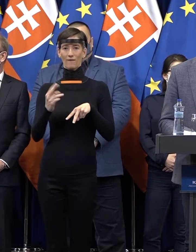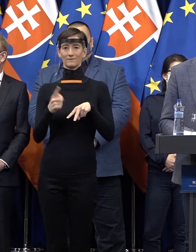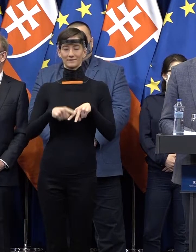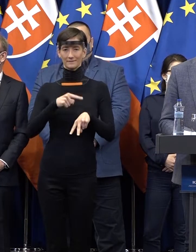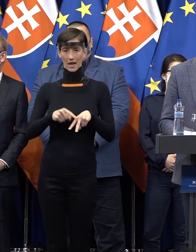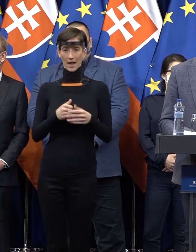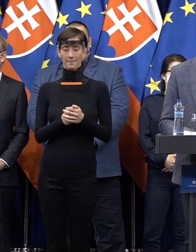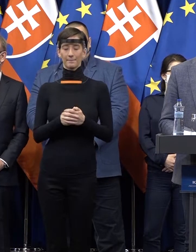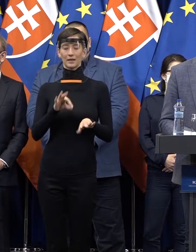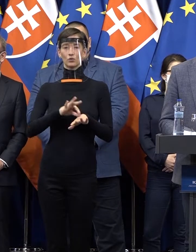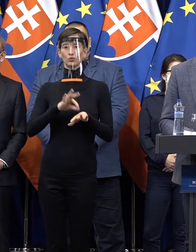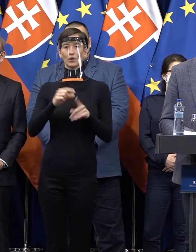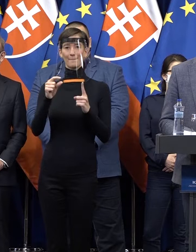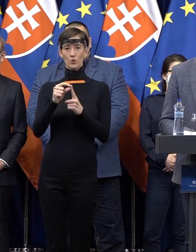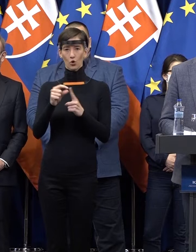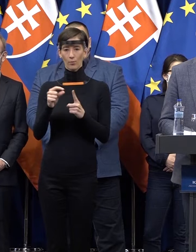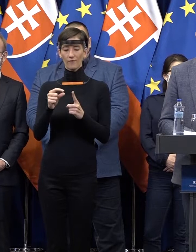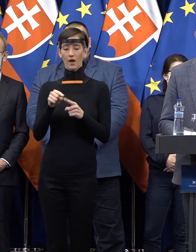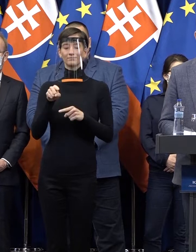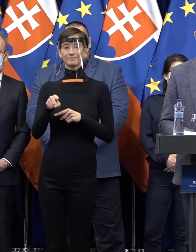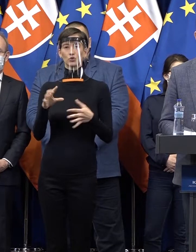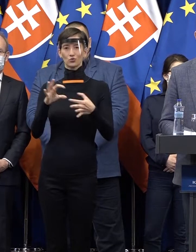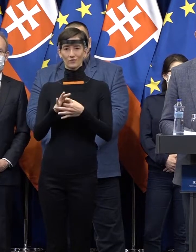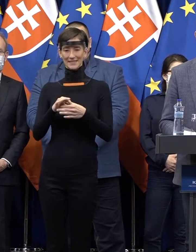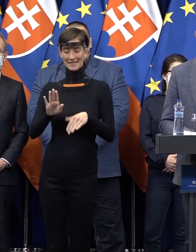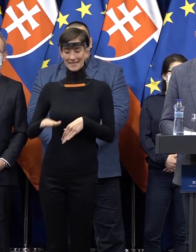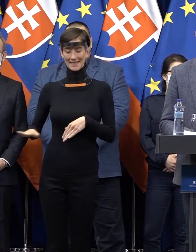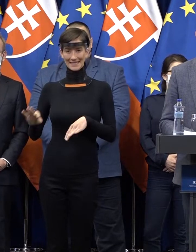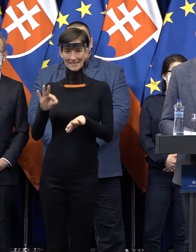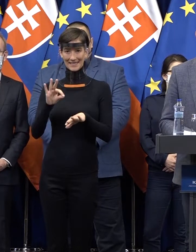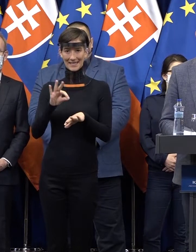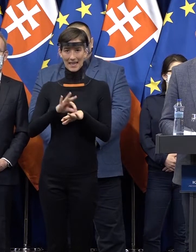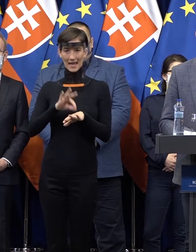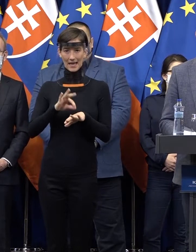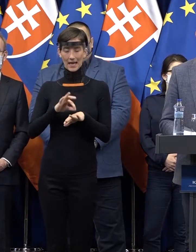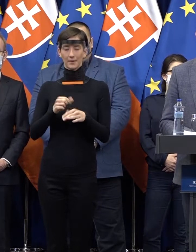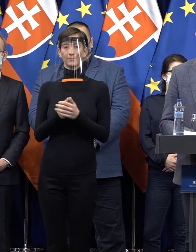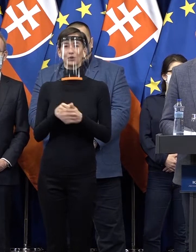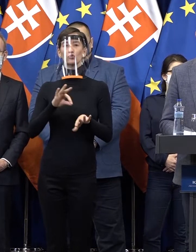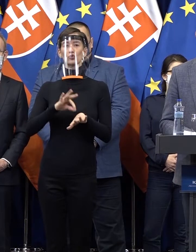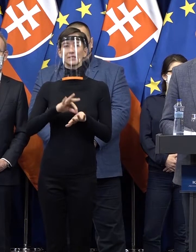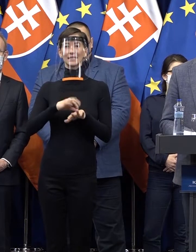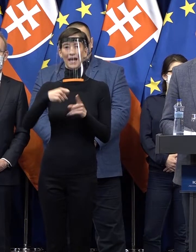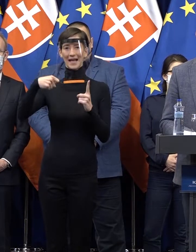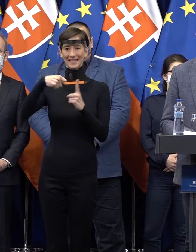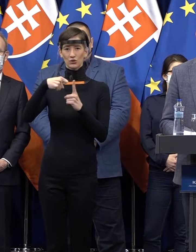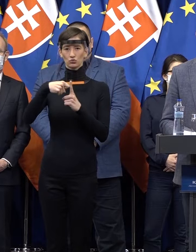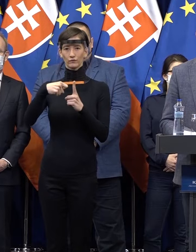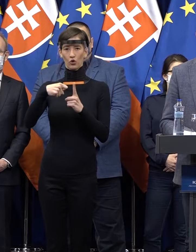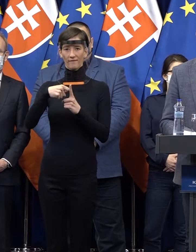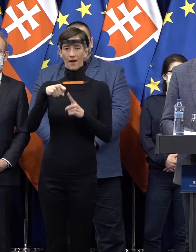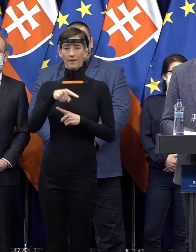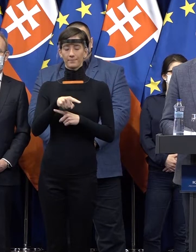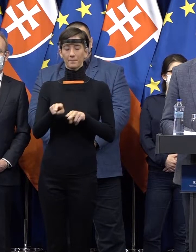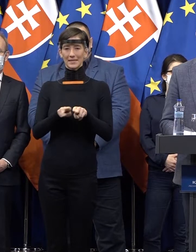Prokopová, hlavná odborníčka na pediatriu, docentka Krištúfková, prezidentka Slovenskej